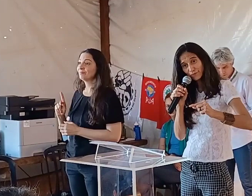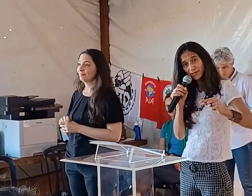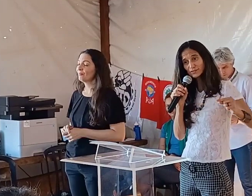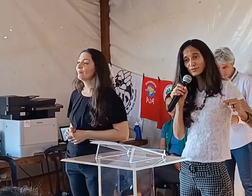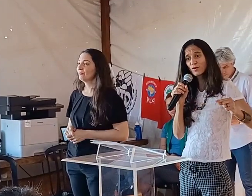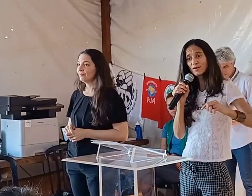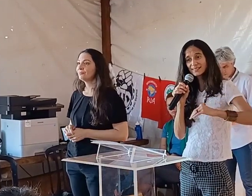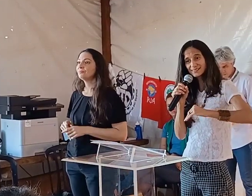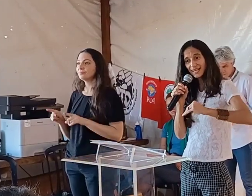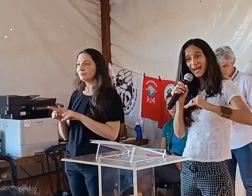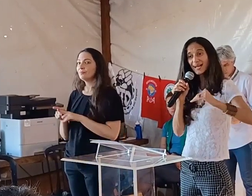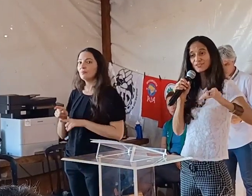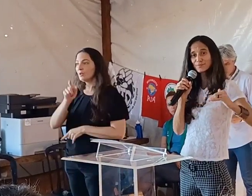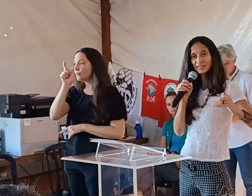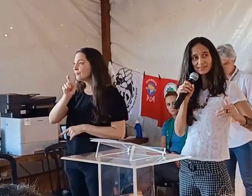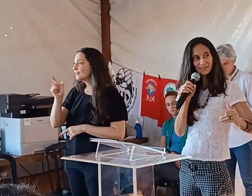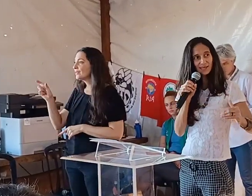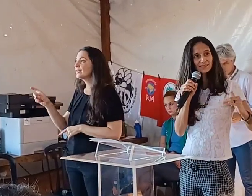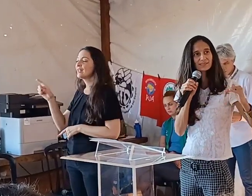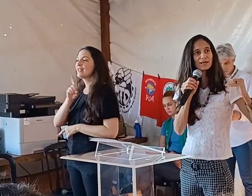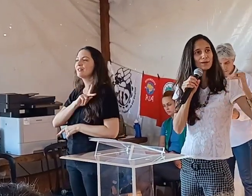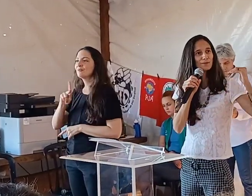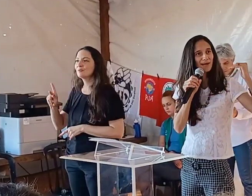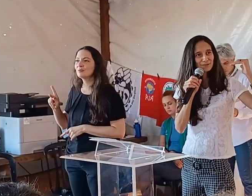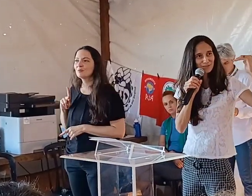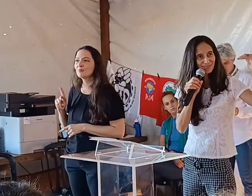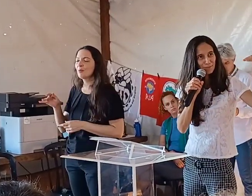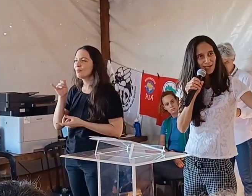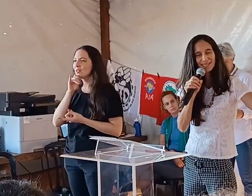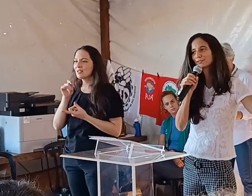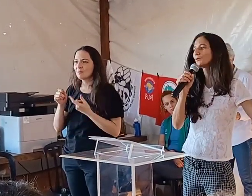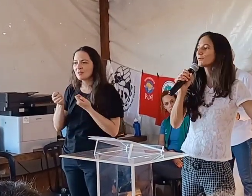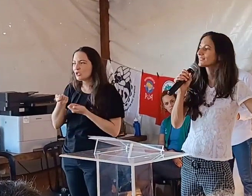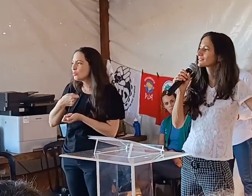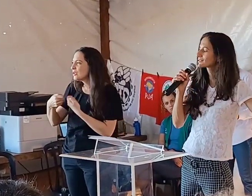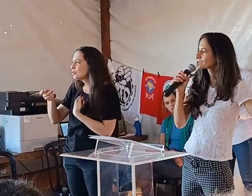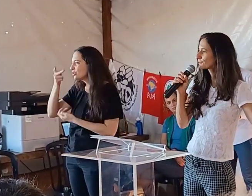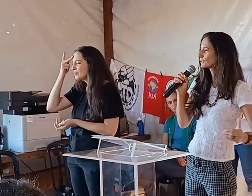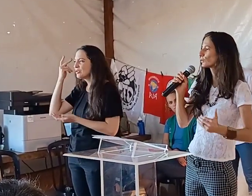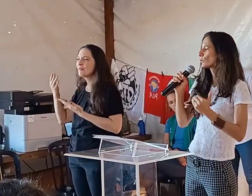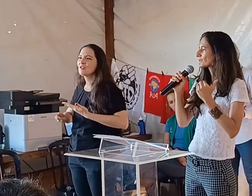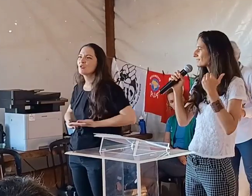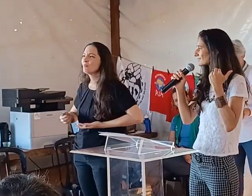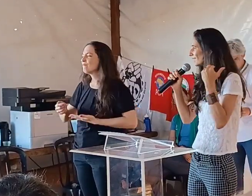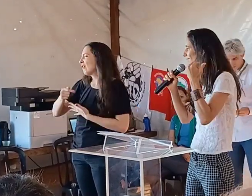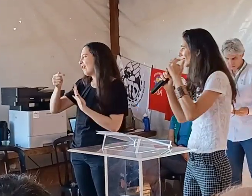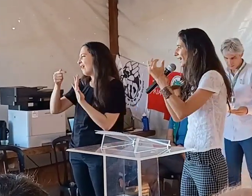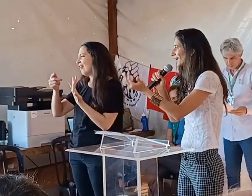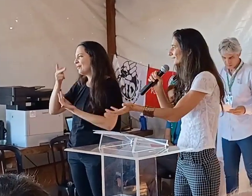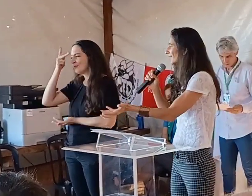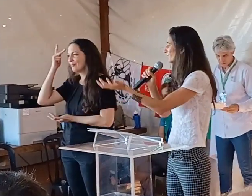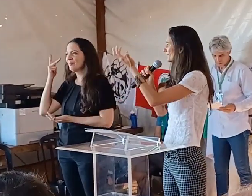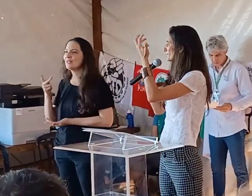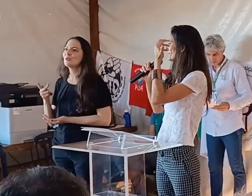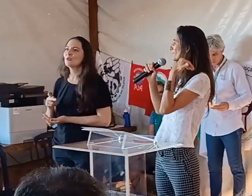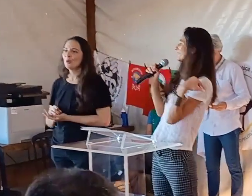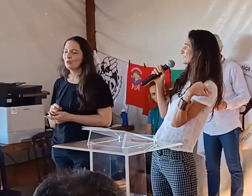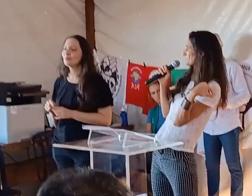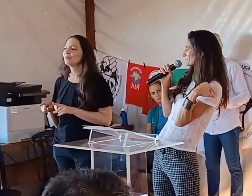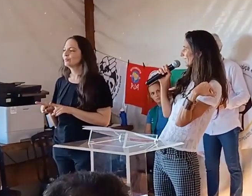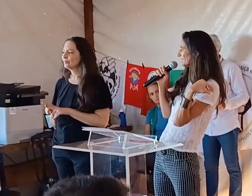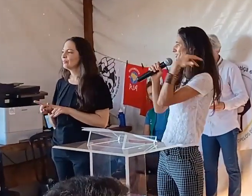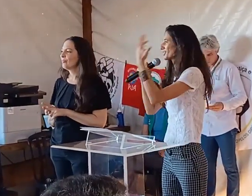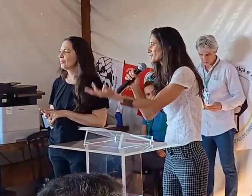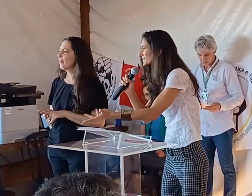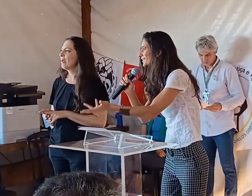Dos defensores, né, a administração, aos trabalhadores, servidores, né,